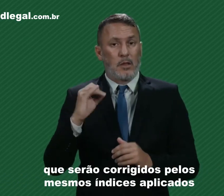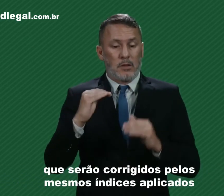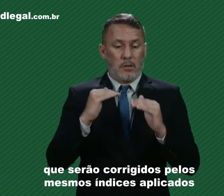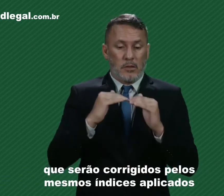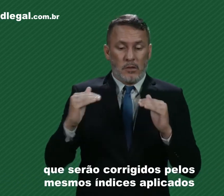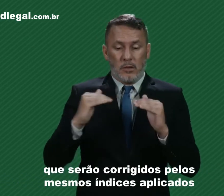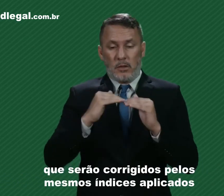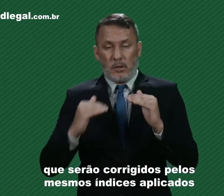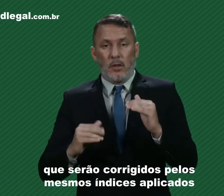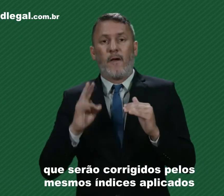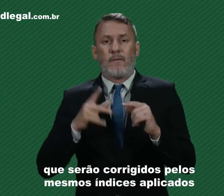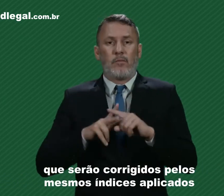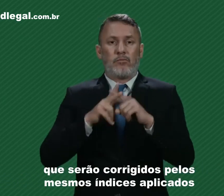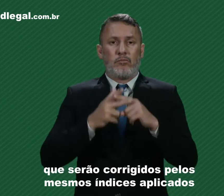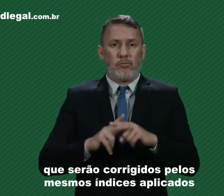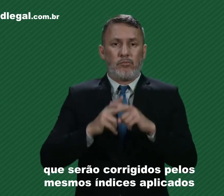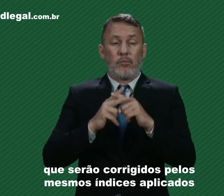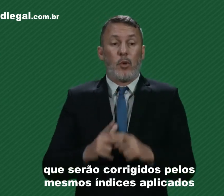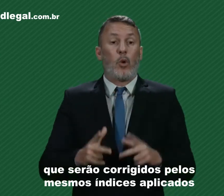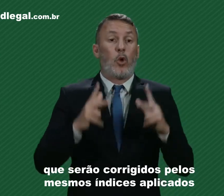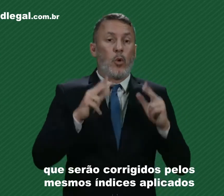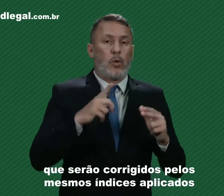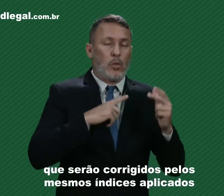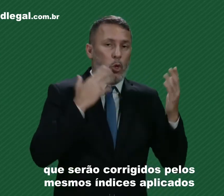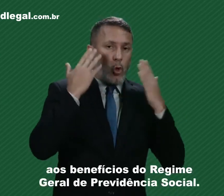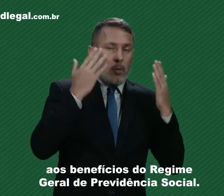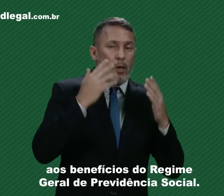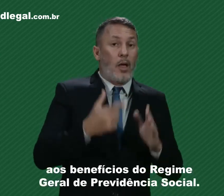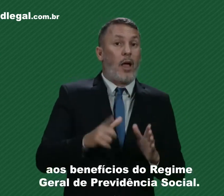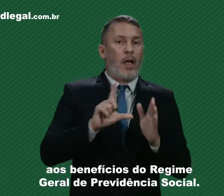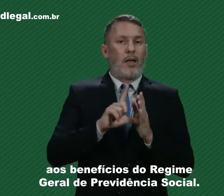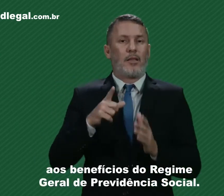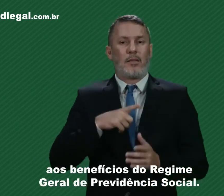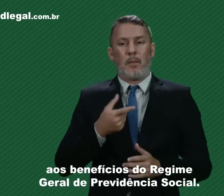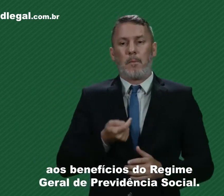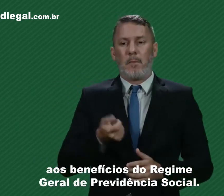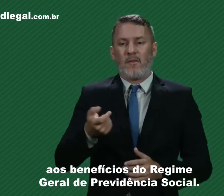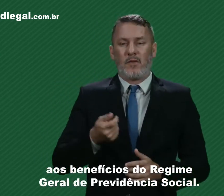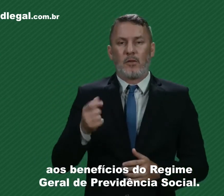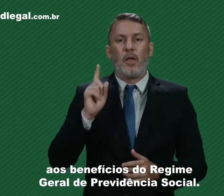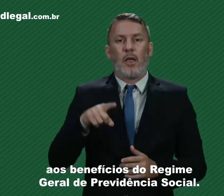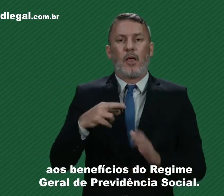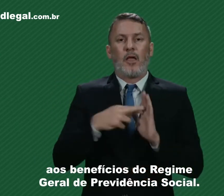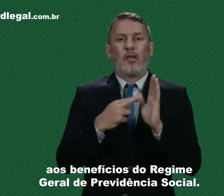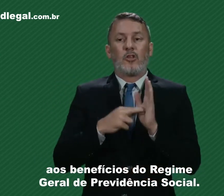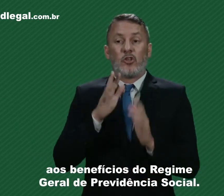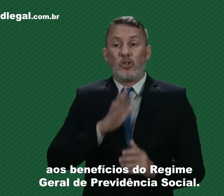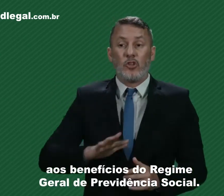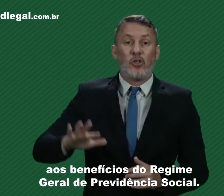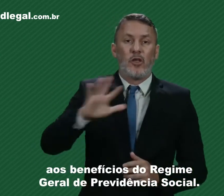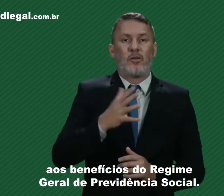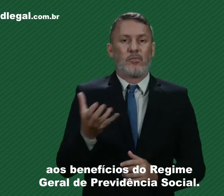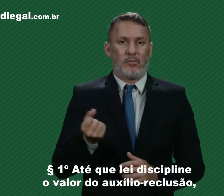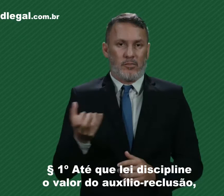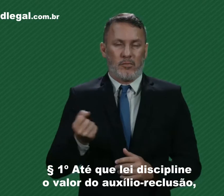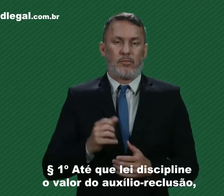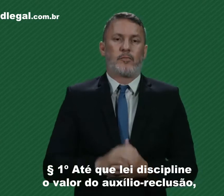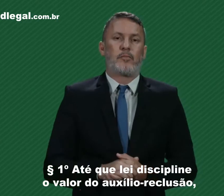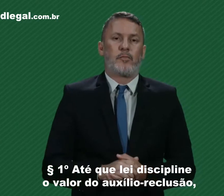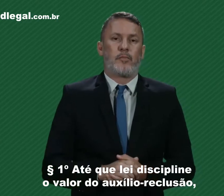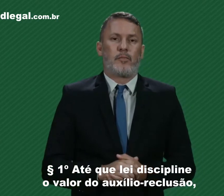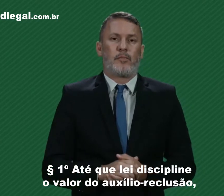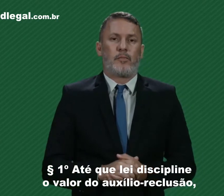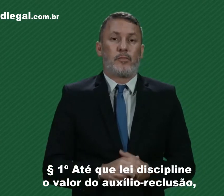1.364,43, que serão corrigidos pelos mesmos índices aplicados aos benefícios do regime geral de previdência social.